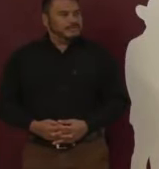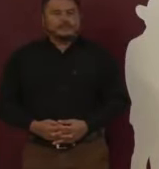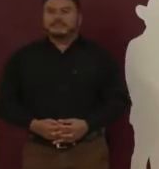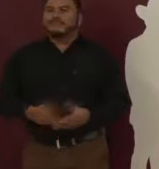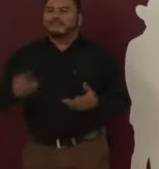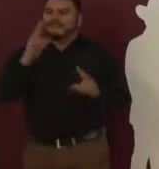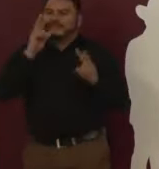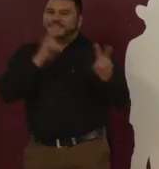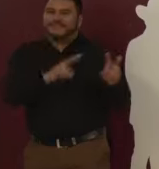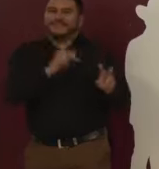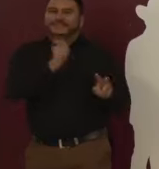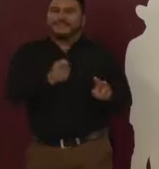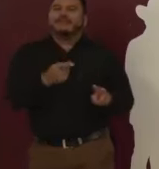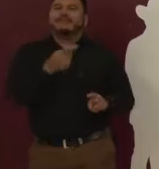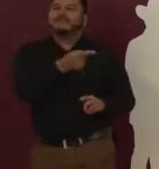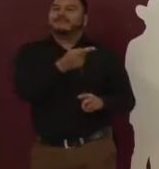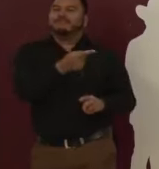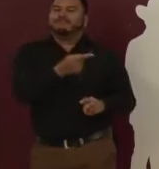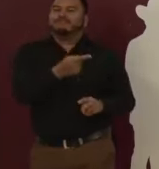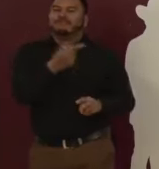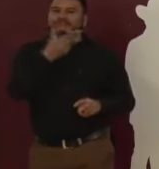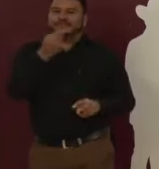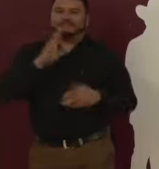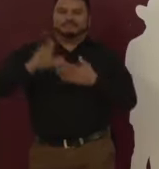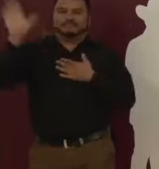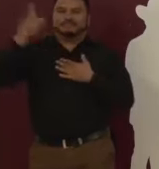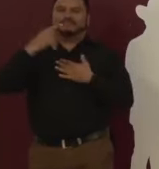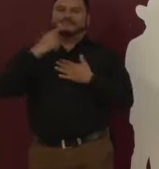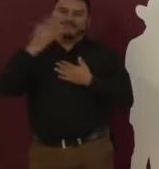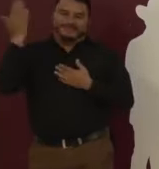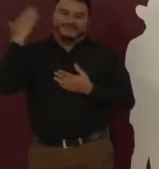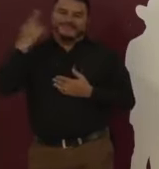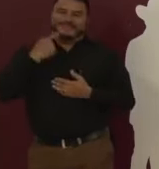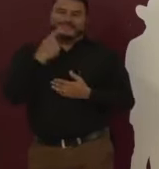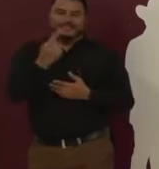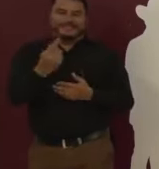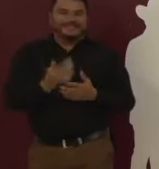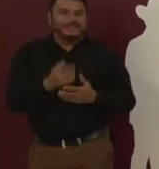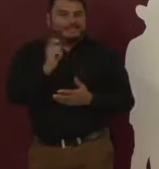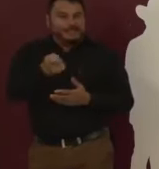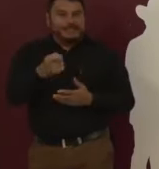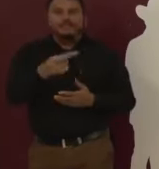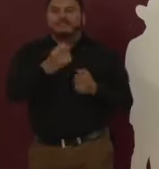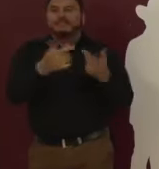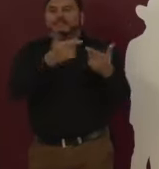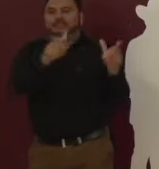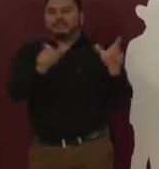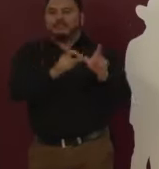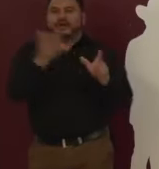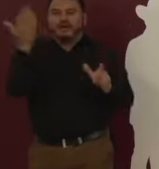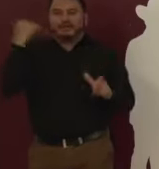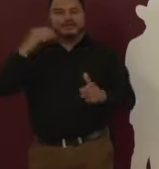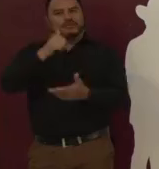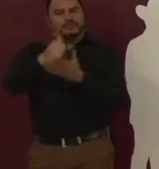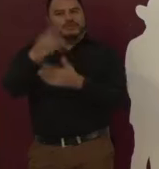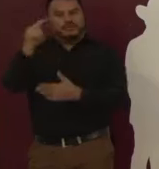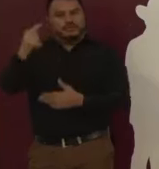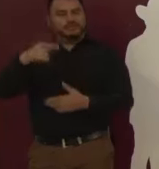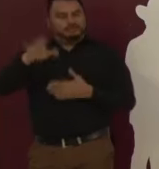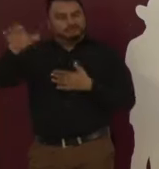Como ven, pues esta fue una promesa que hicimos, un compromiso que ellos hicieron con la ciudad de